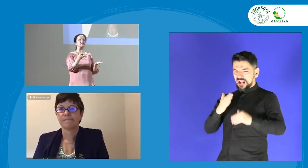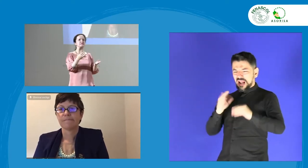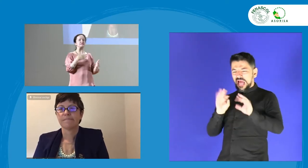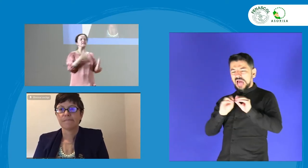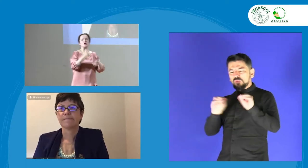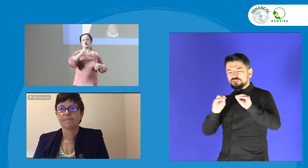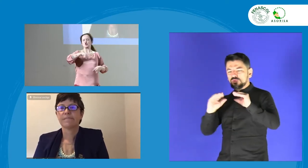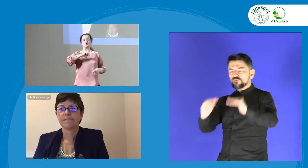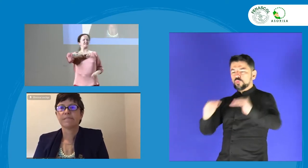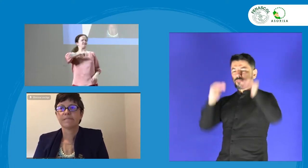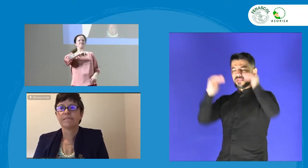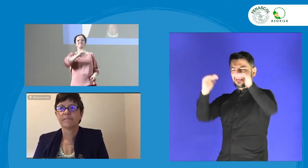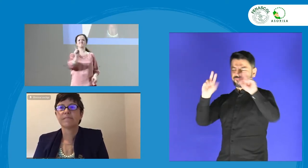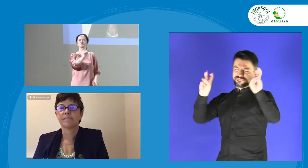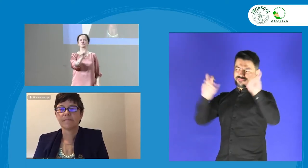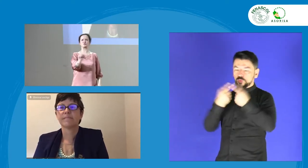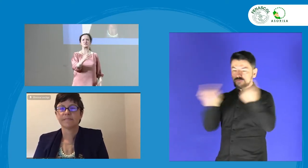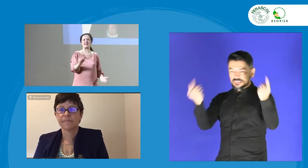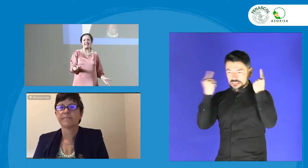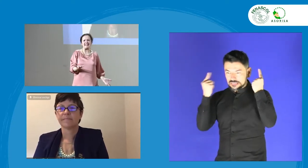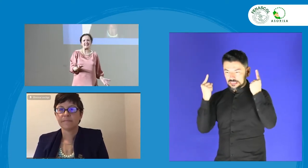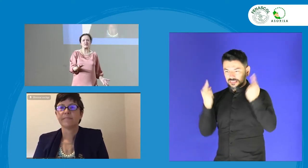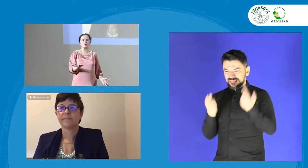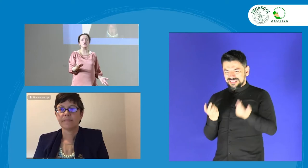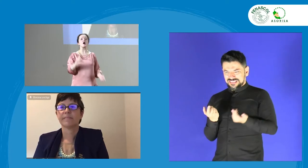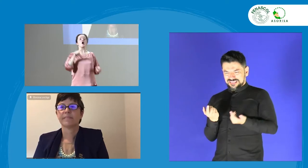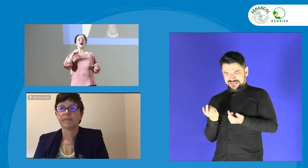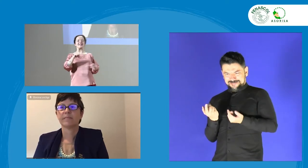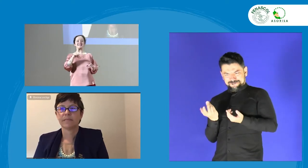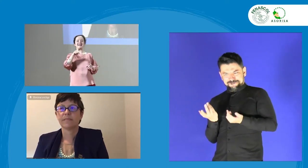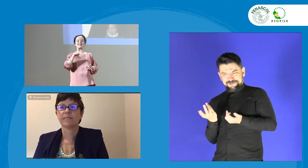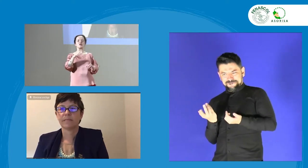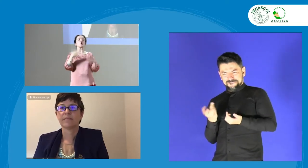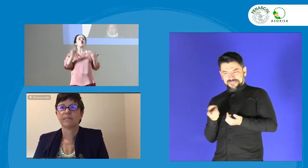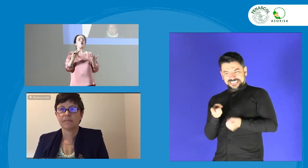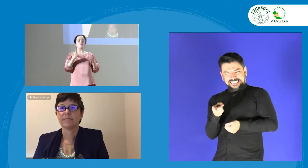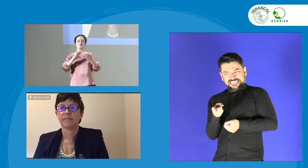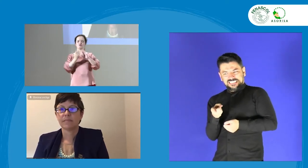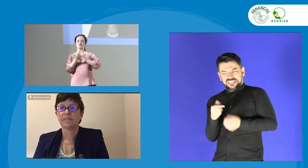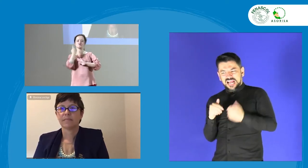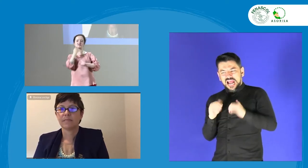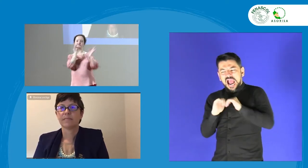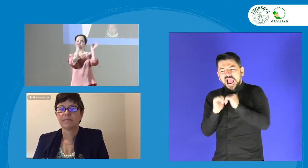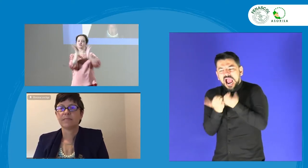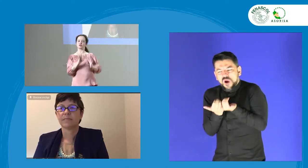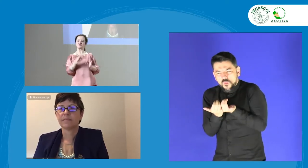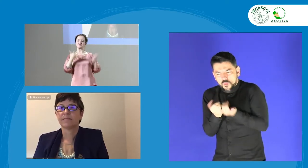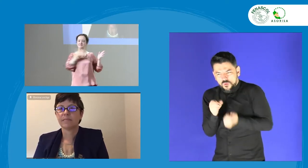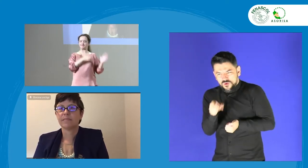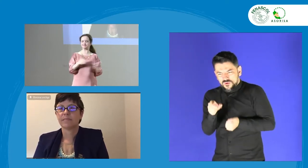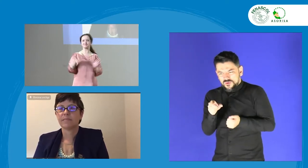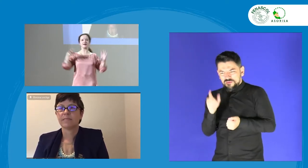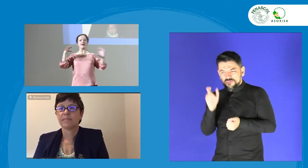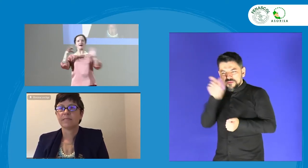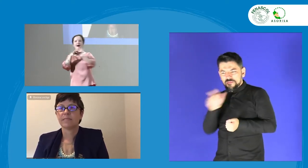acceso, porque es muy costoso tener una persona sorda. Entonces no se me está garantizando el derecho del acceso a la educación